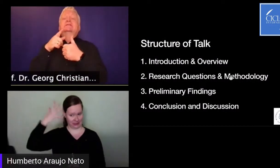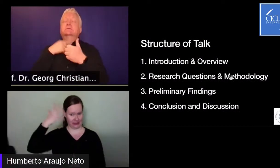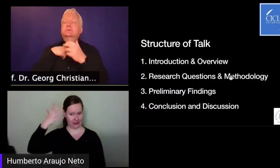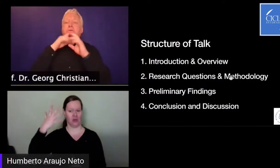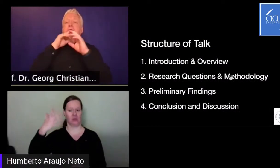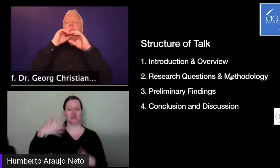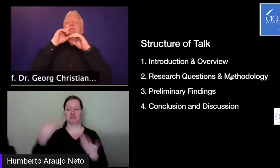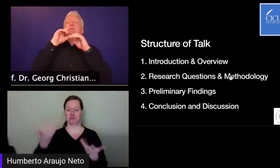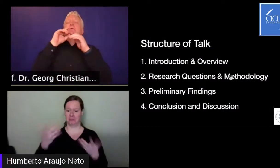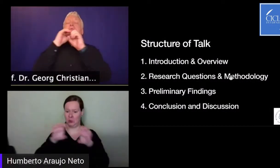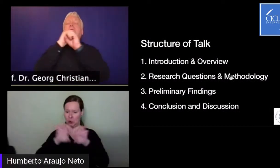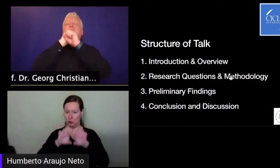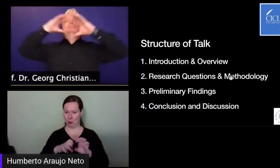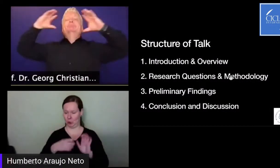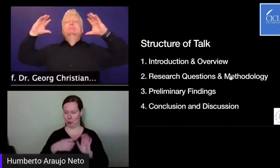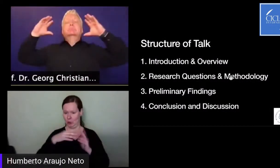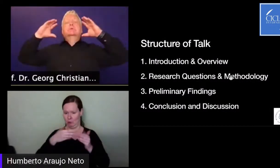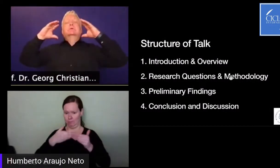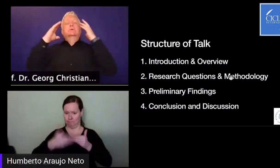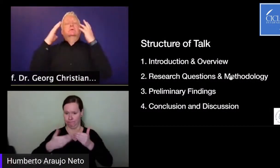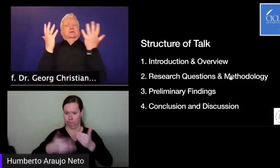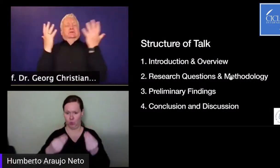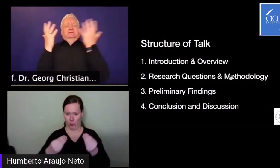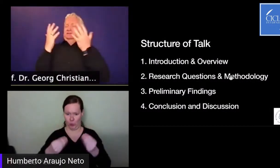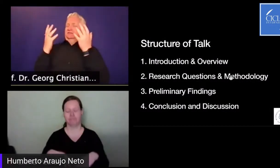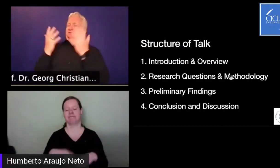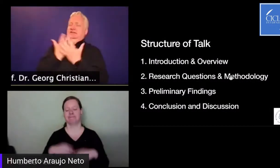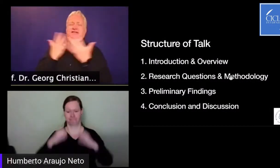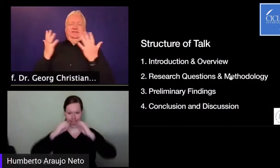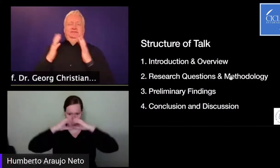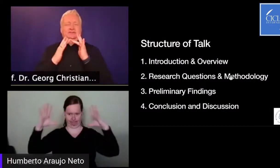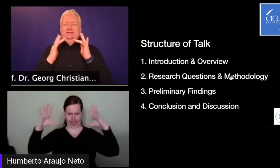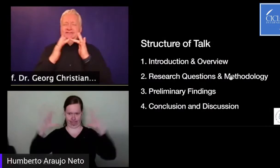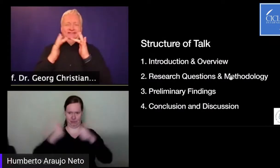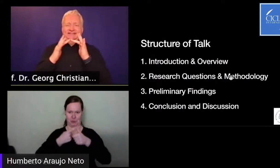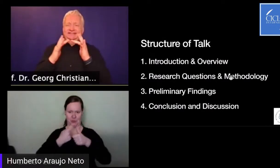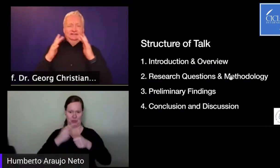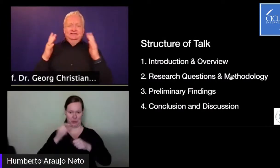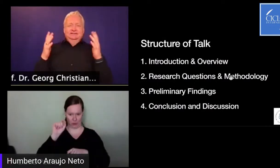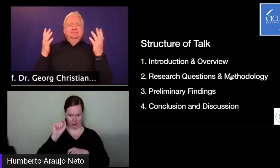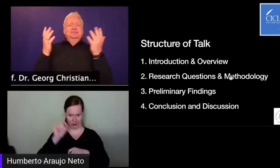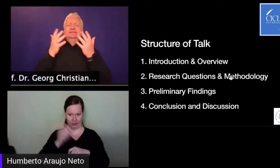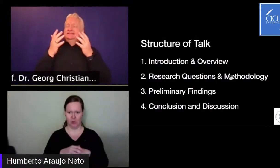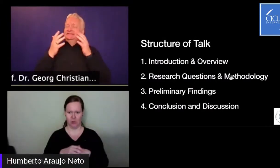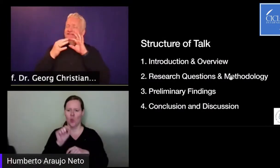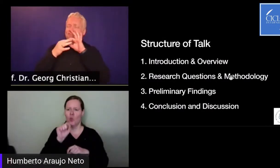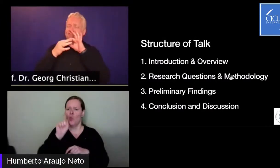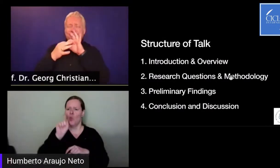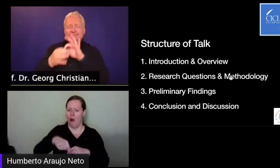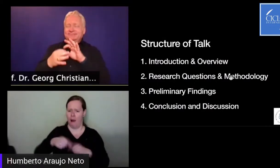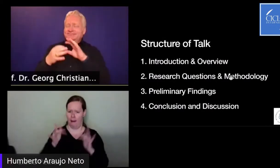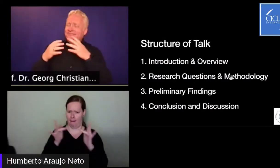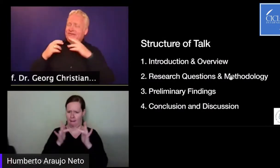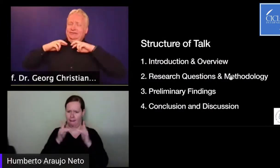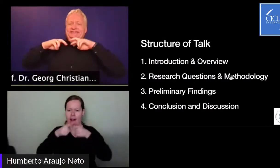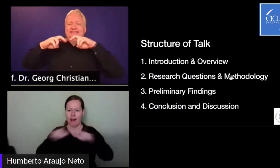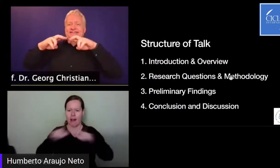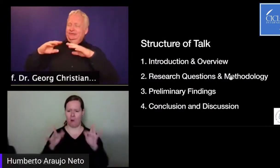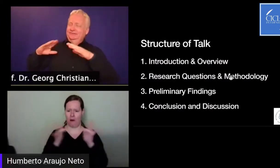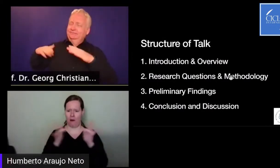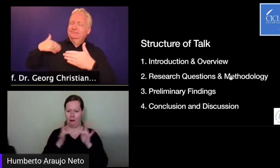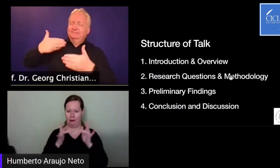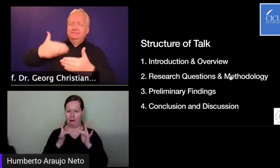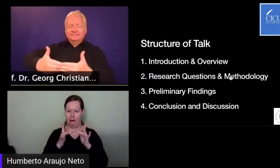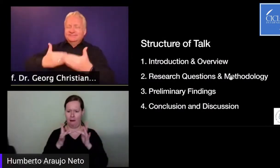Bom, essa é a estrutura da minha apresentação, que eu estou aí compartilhando com vocês, tá? A sequência do meu raciocínio se dará desse modo.